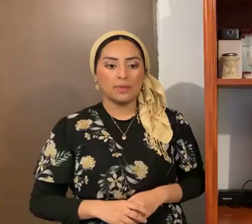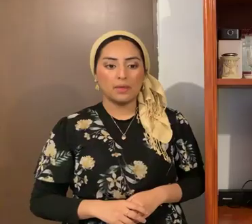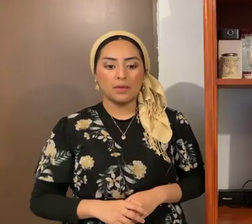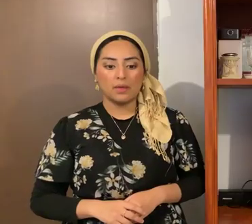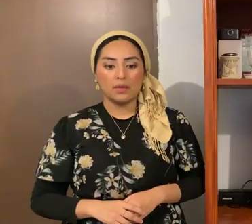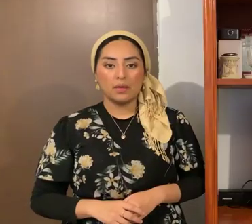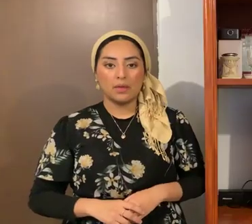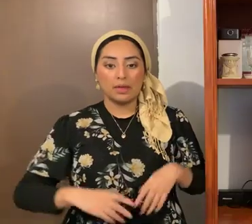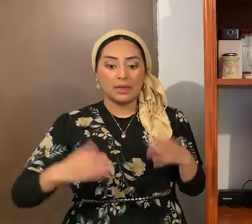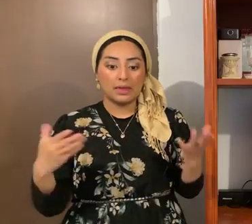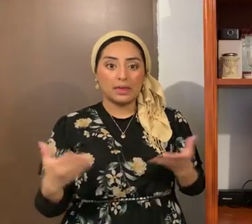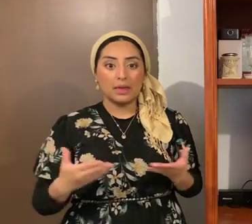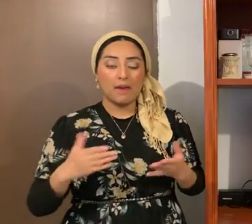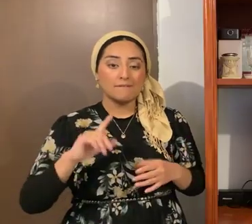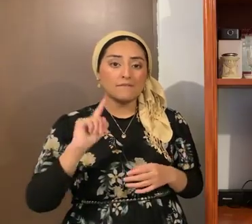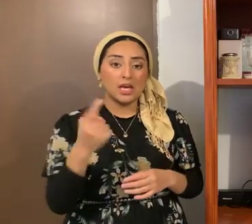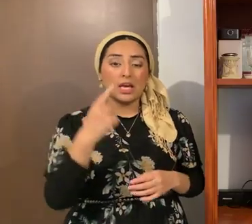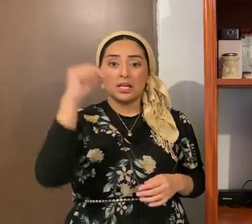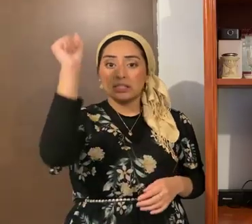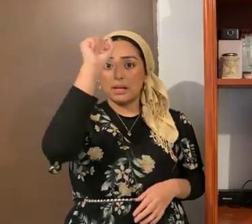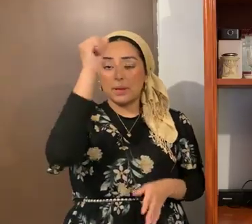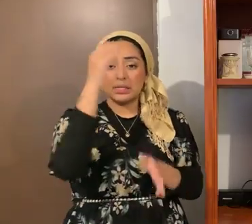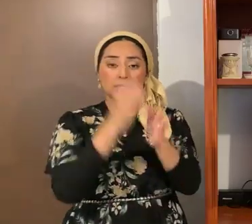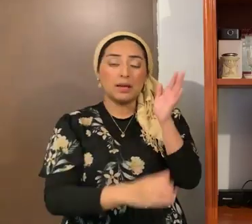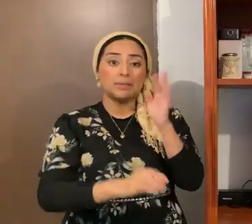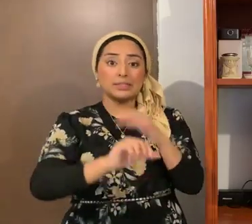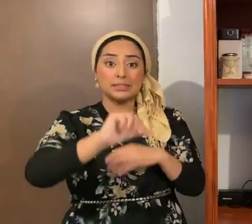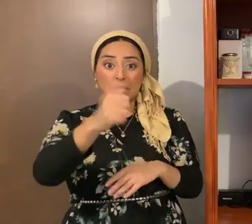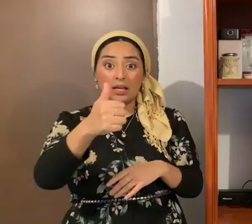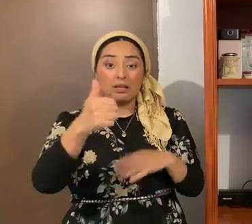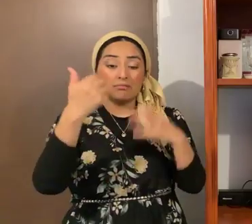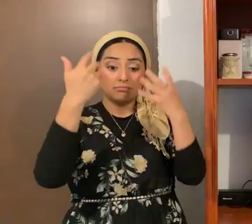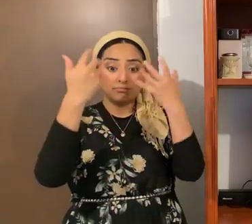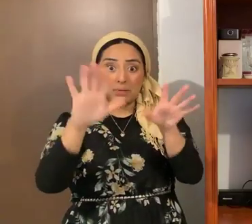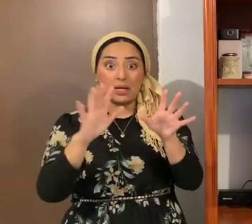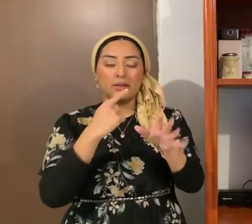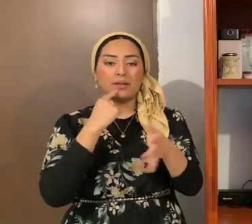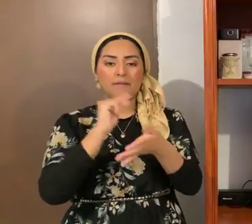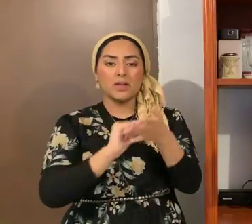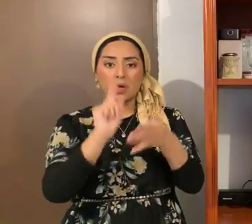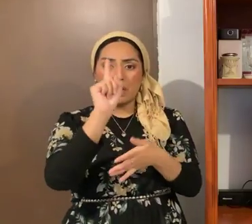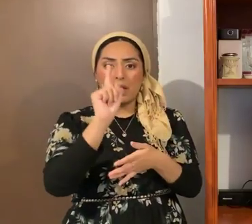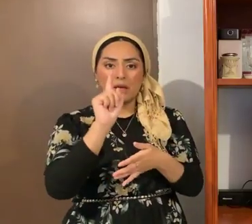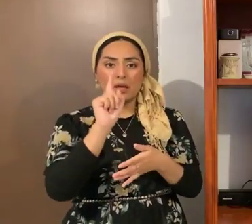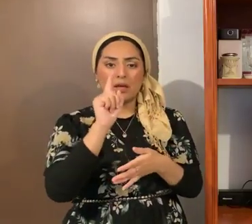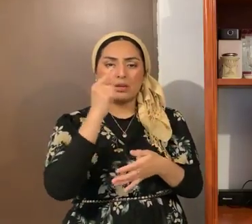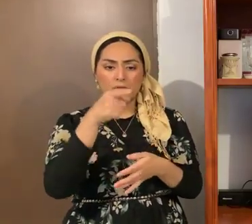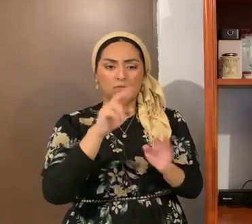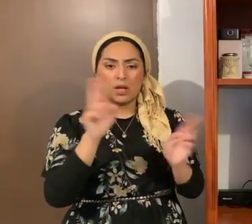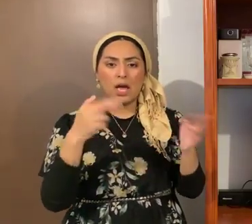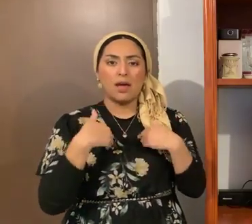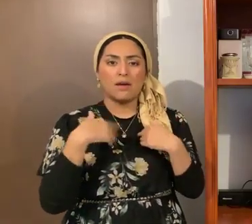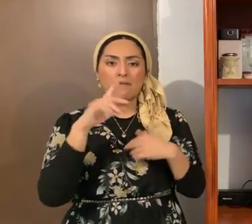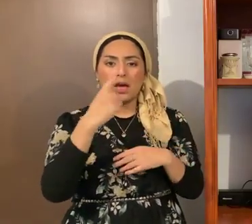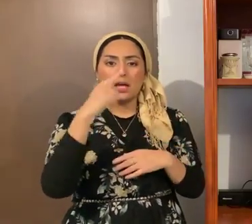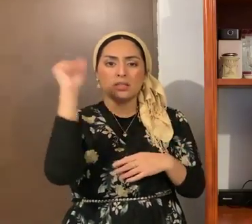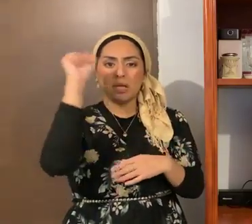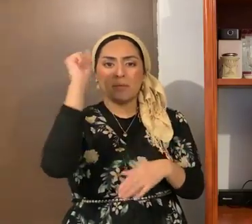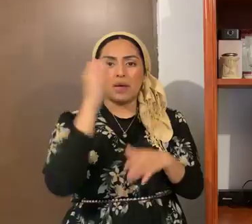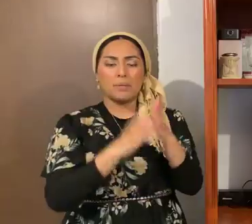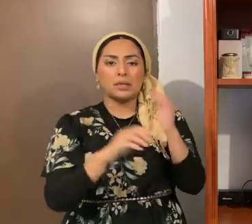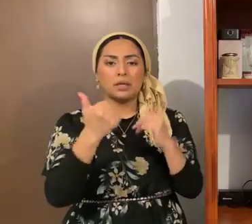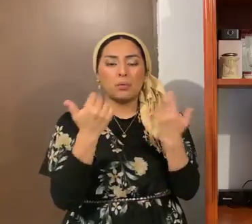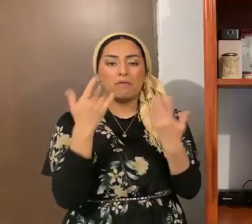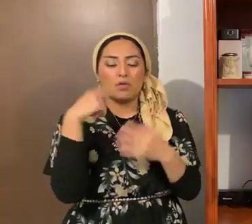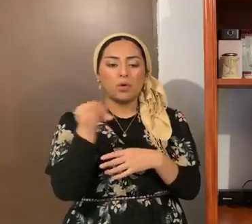Entonces, aunque ya aquí en 1 Samuel capítulo 10 ya había sido, dice el verso 1, no sé si tengan 1 Samuel 10,